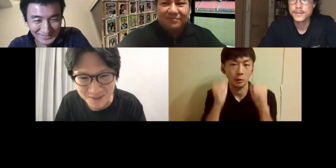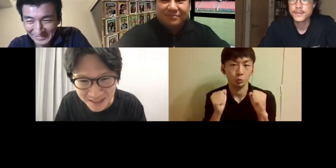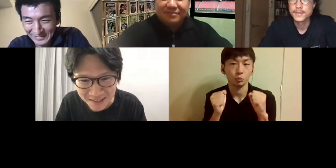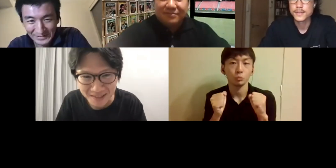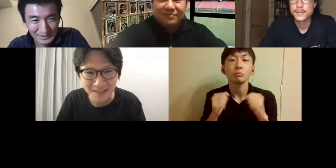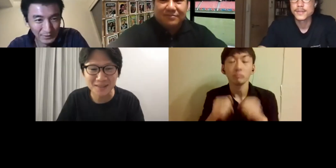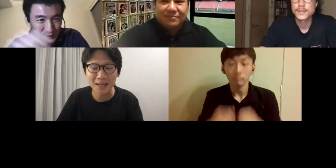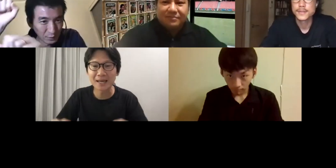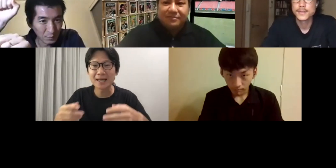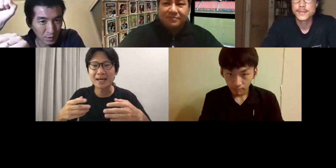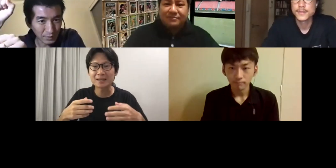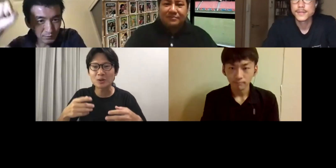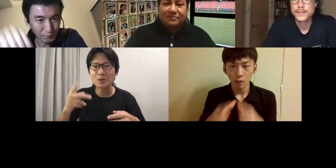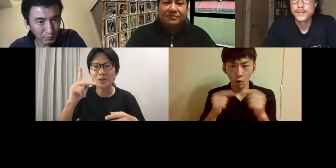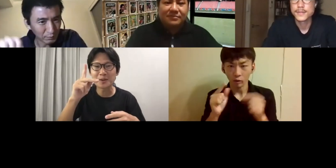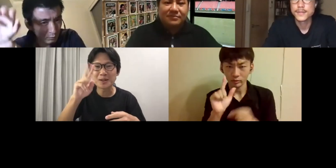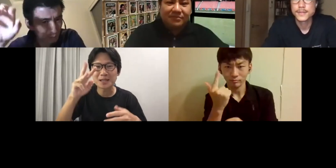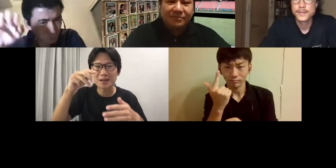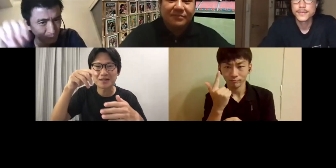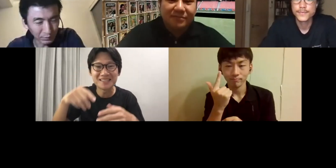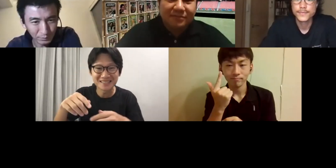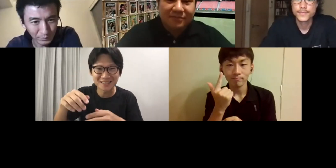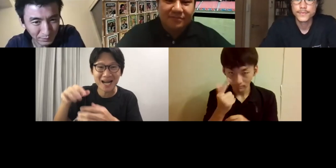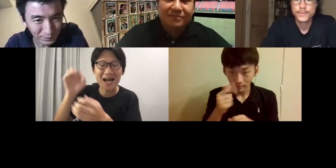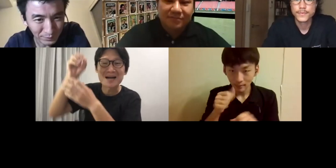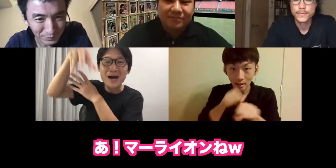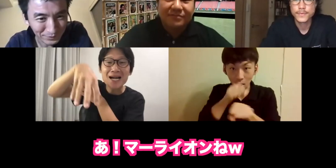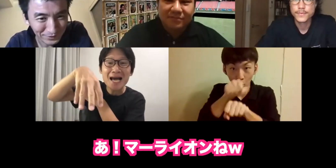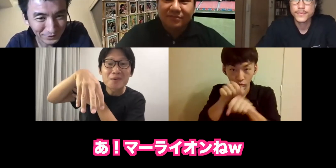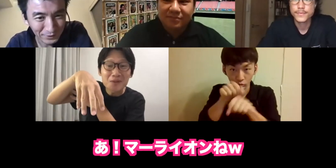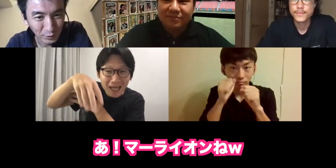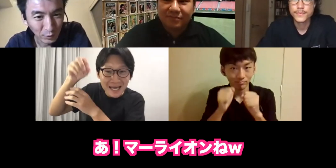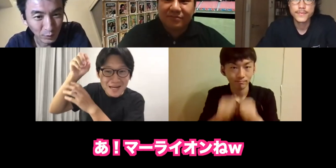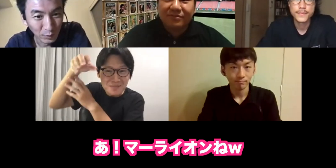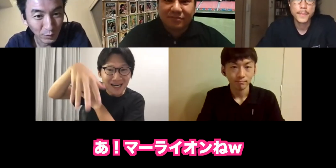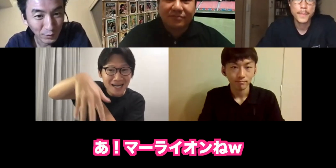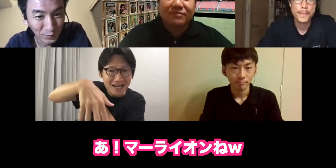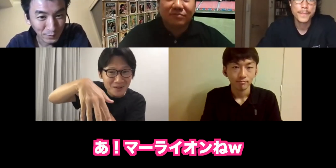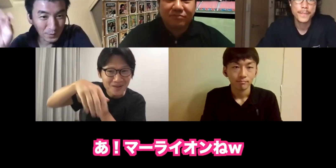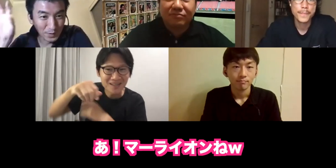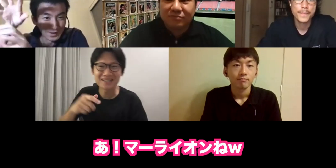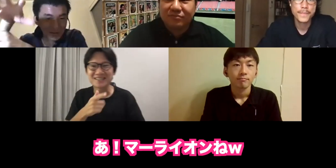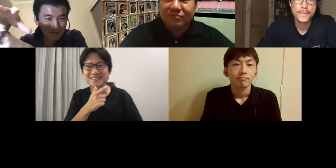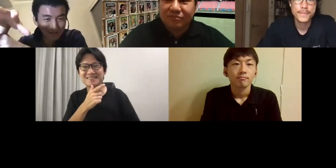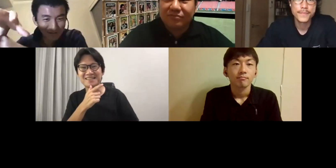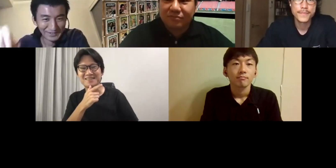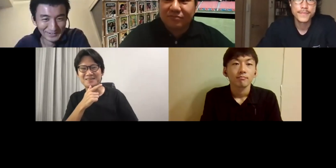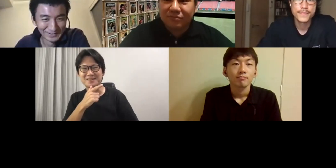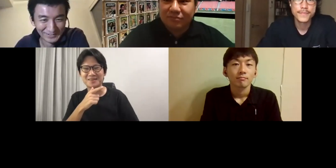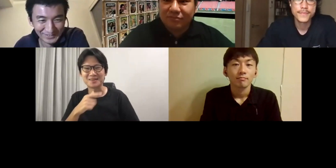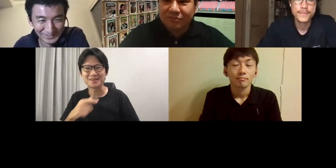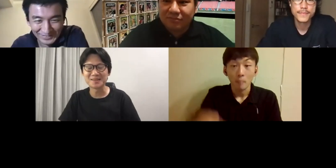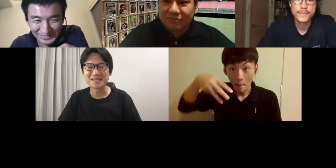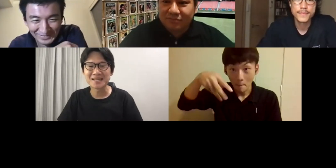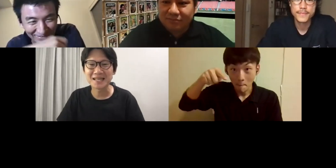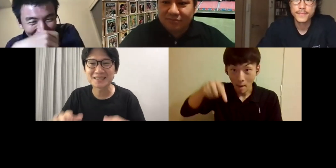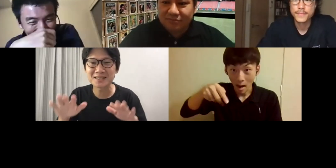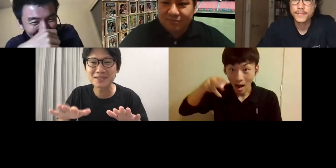ねーでも路への家具アーマらえるね真鯛思うよチェミニ